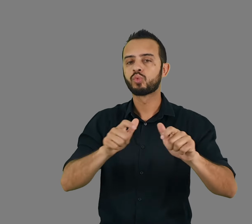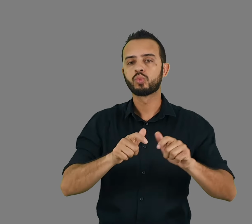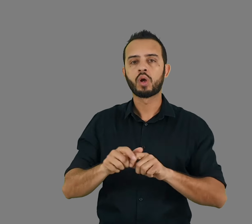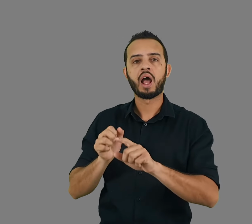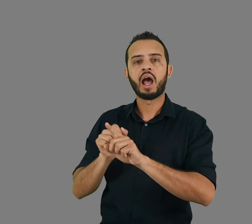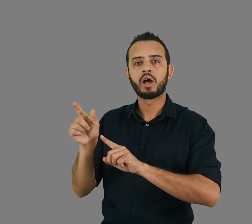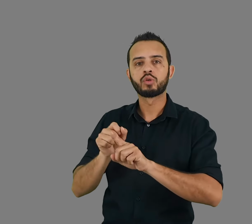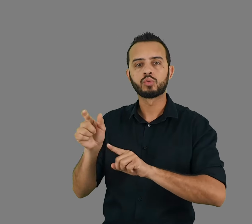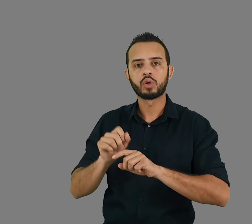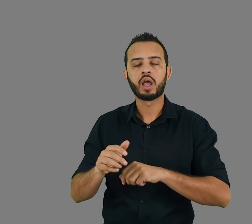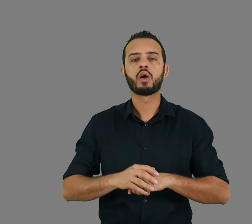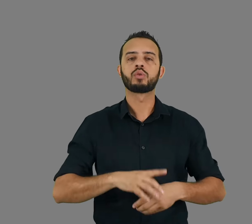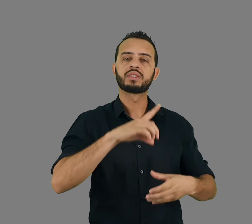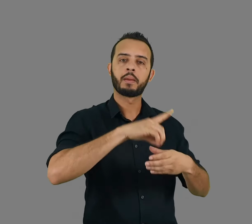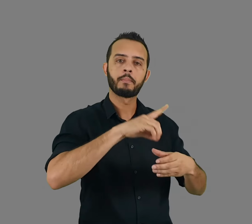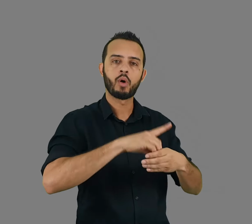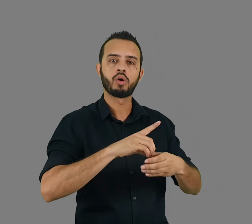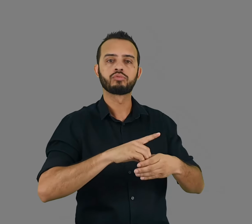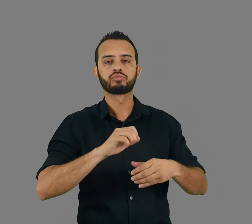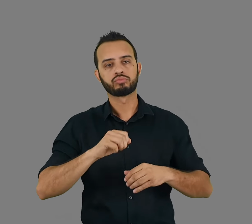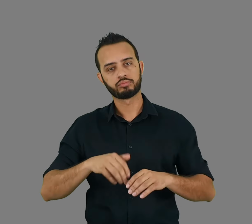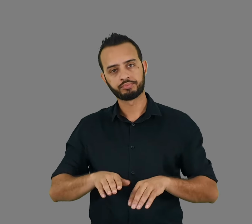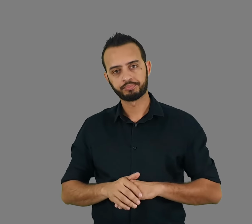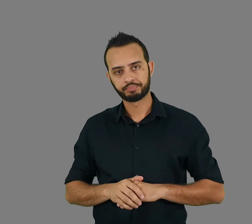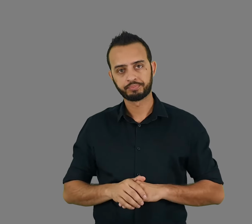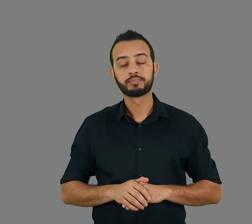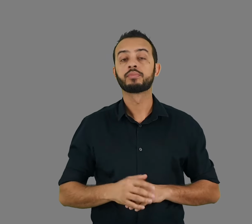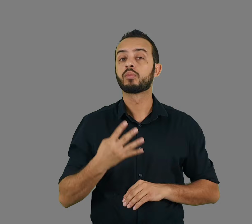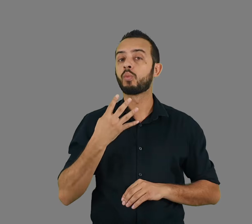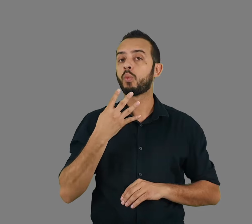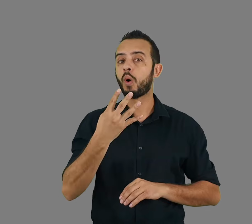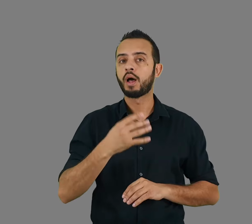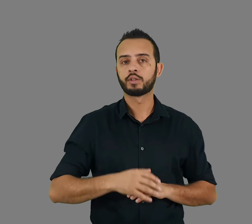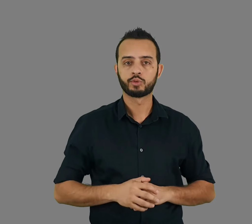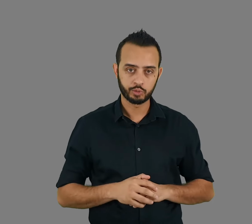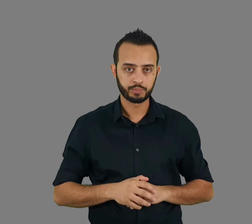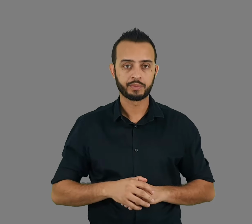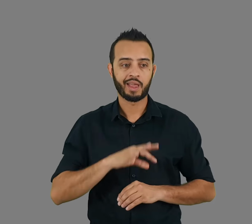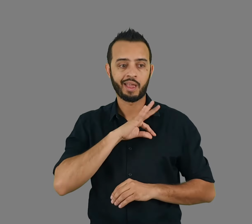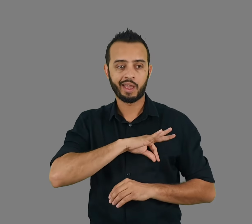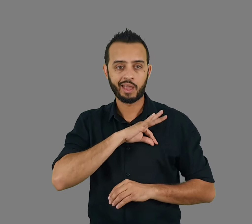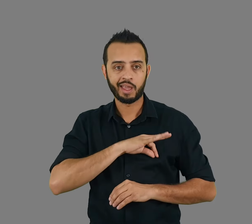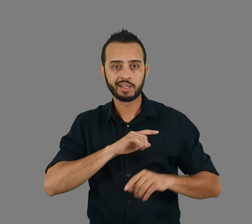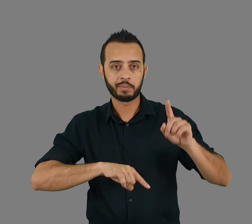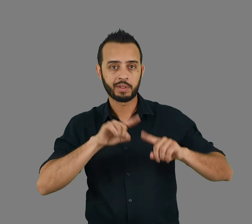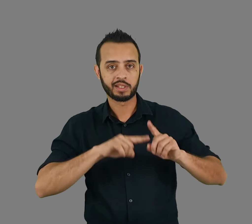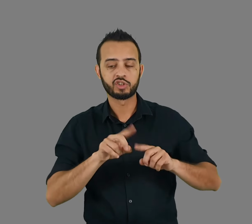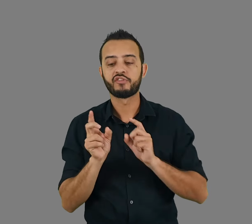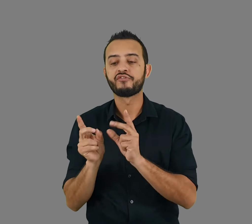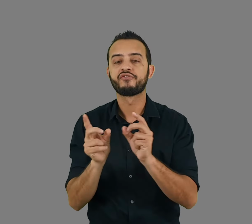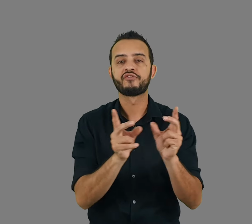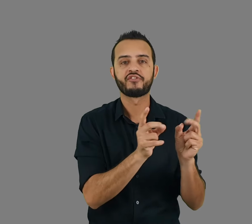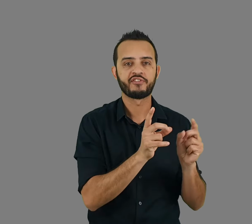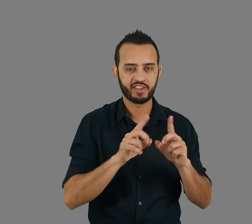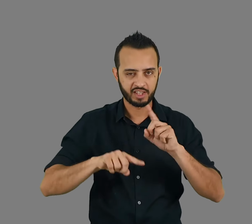ou depósitos. 4. Rendas provenientes de comercialização de produtos, bem